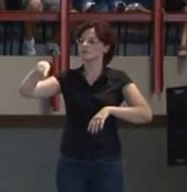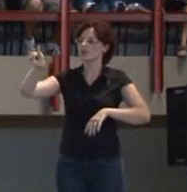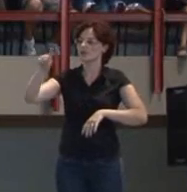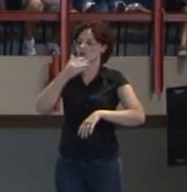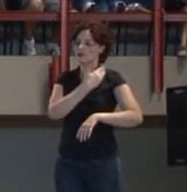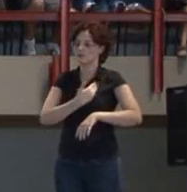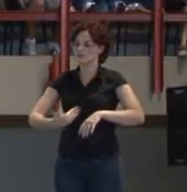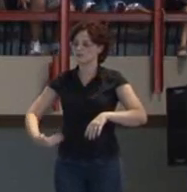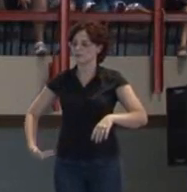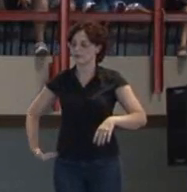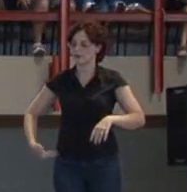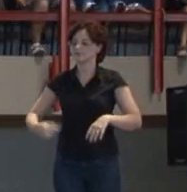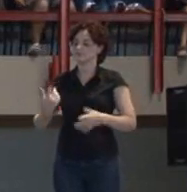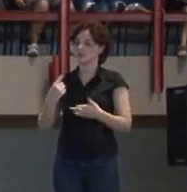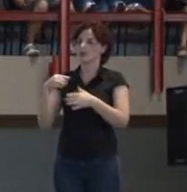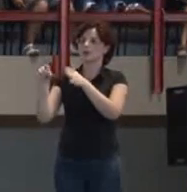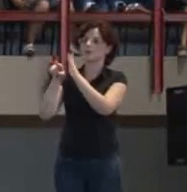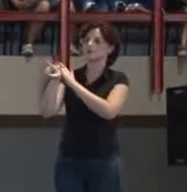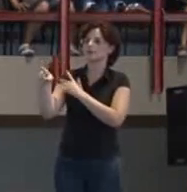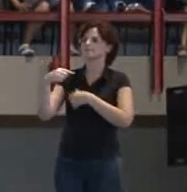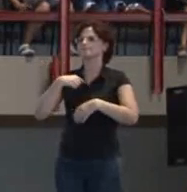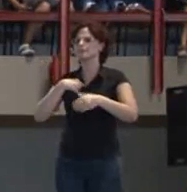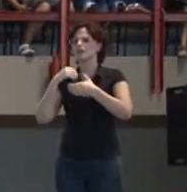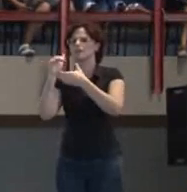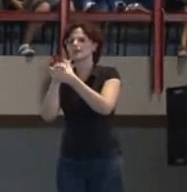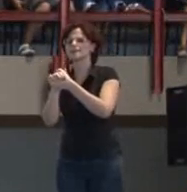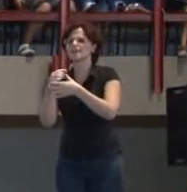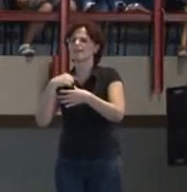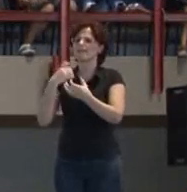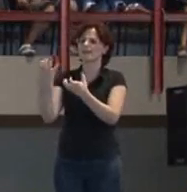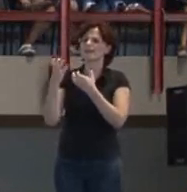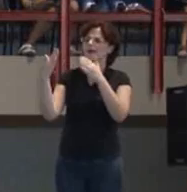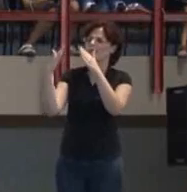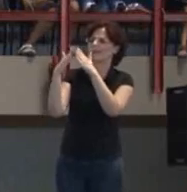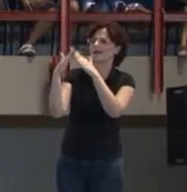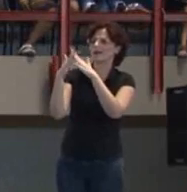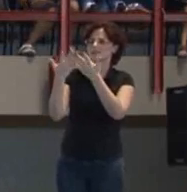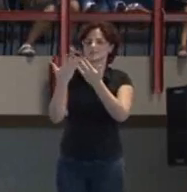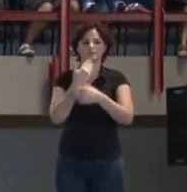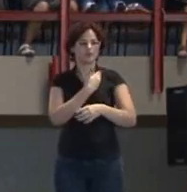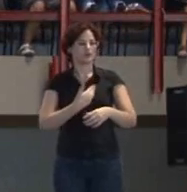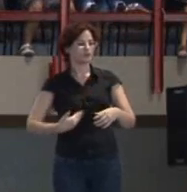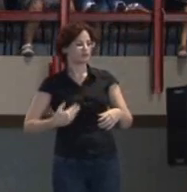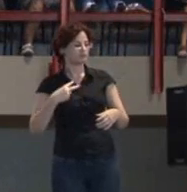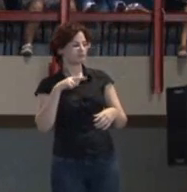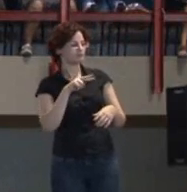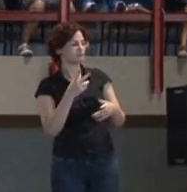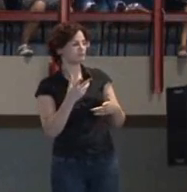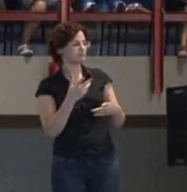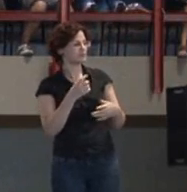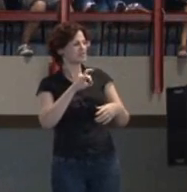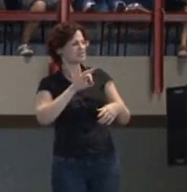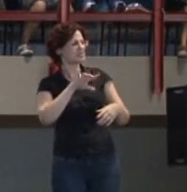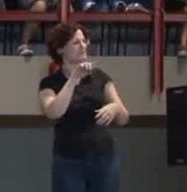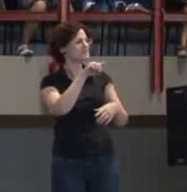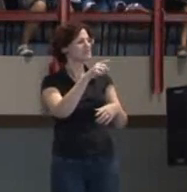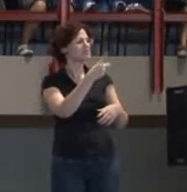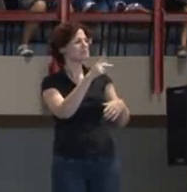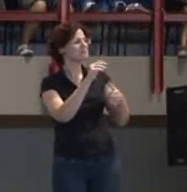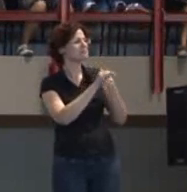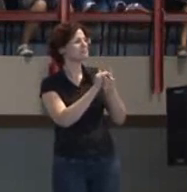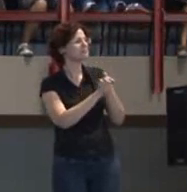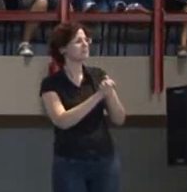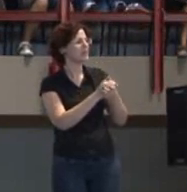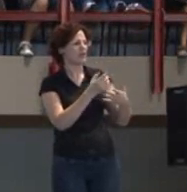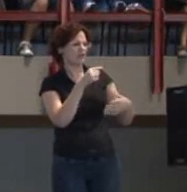perguntava Olha eu me casei quero uma casa para morar a o cara olhava para você e dizia Só você e sua mulher não então vamos deixar com o